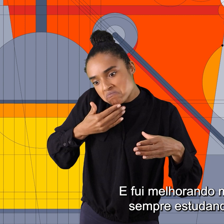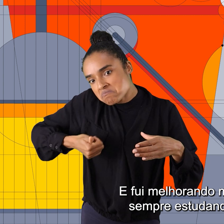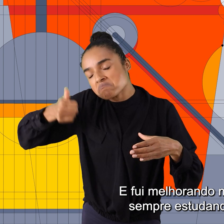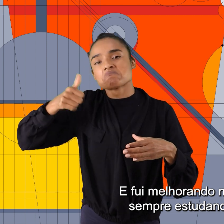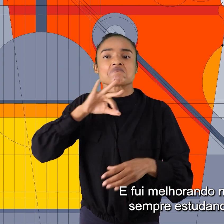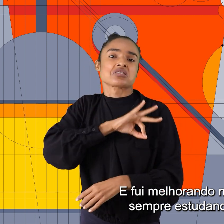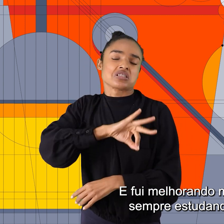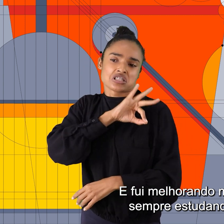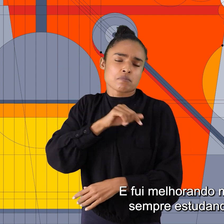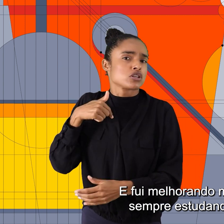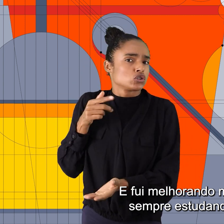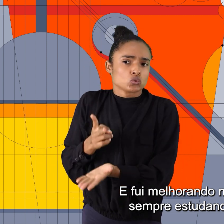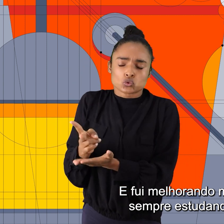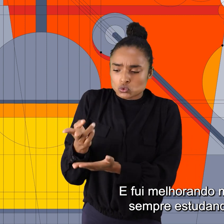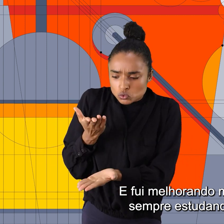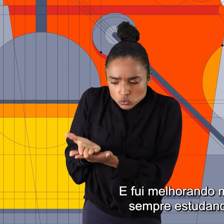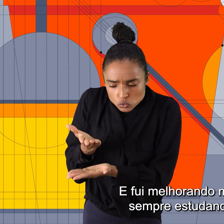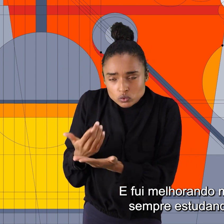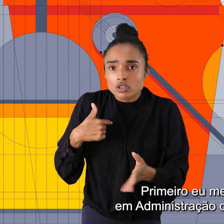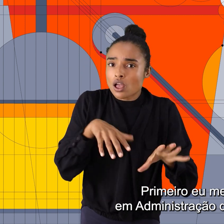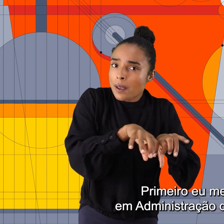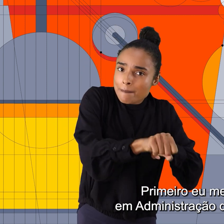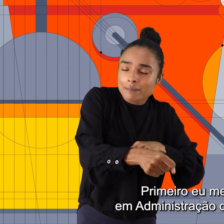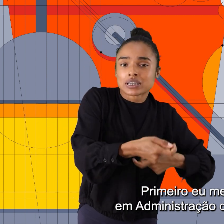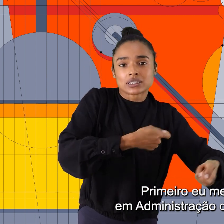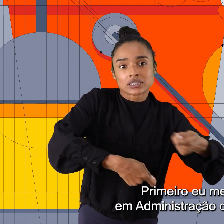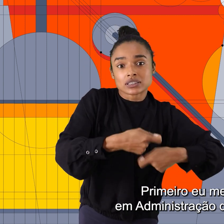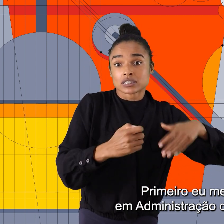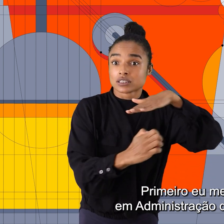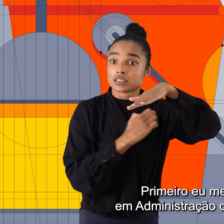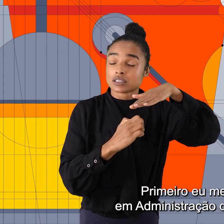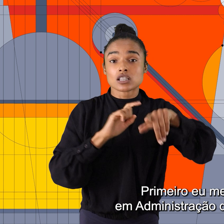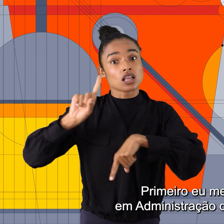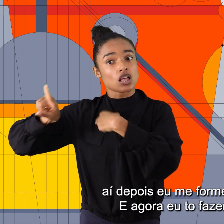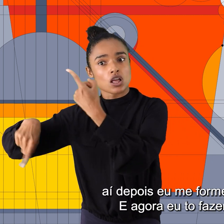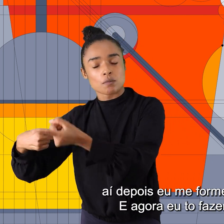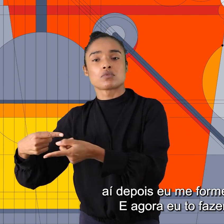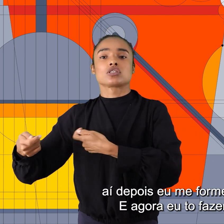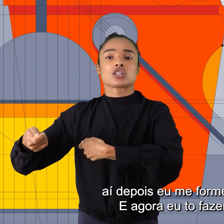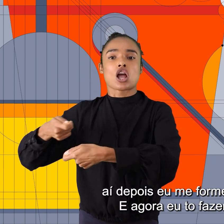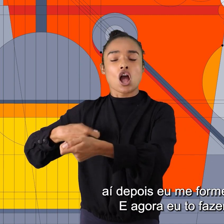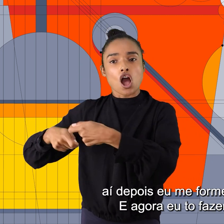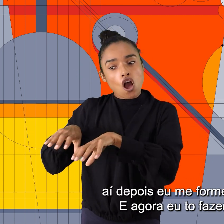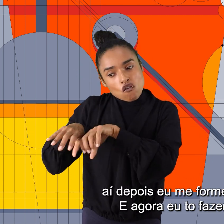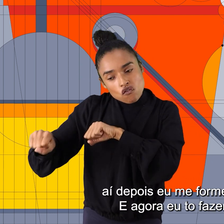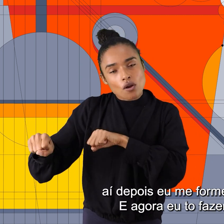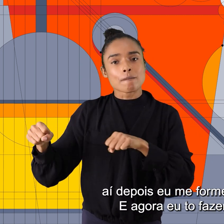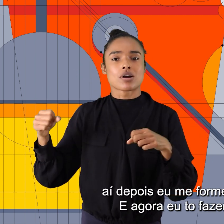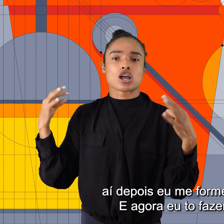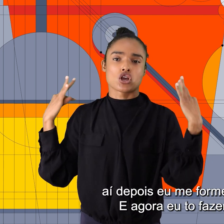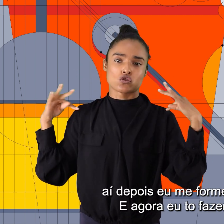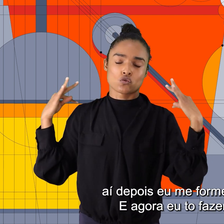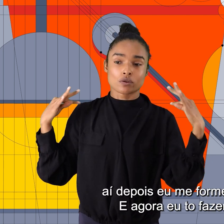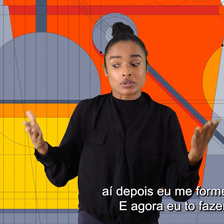fui melhorando meu salário, sempre estudando, lógico. Primeiro eu me formei em administração de empresa, aí depois eu me formei em turismo.